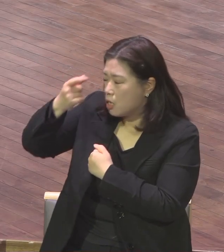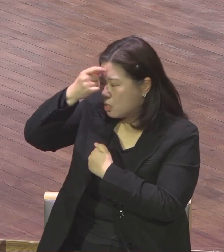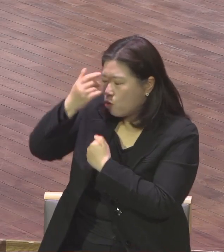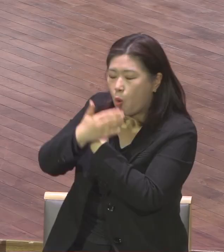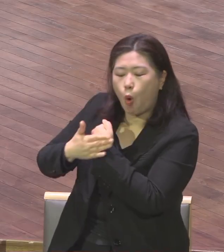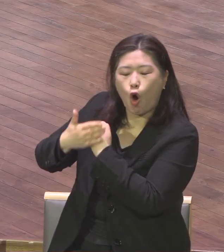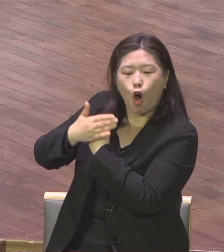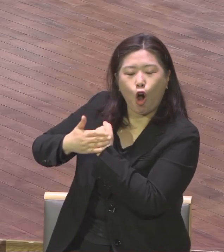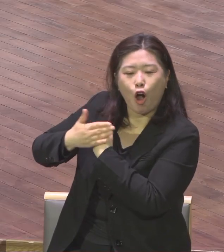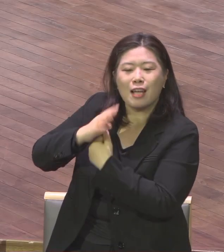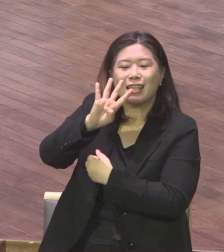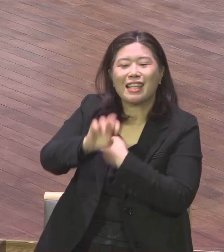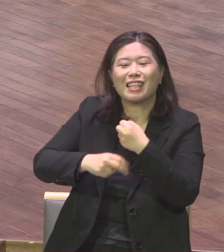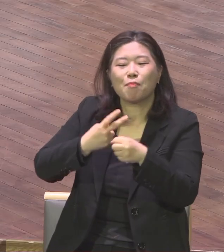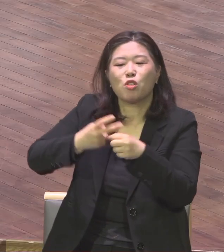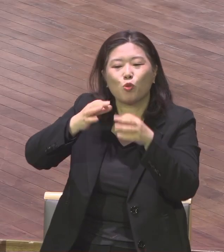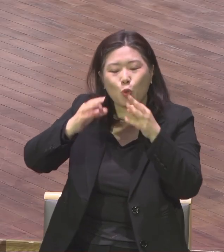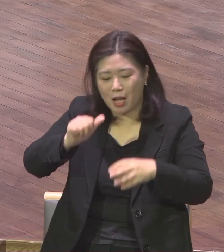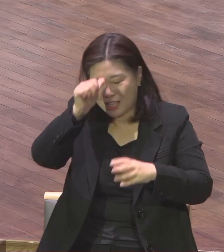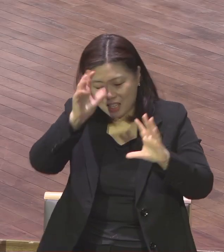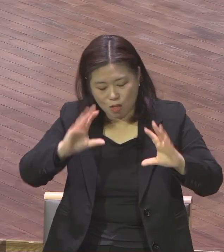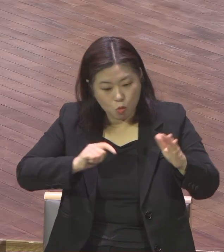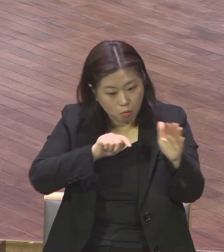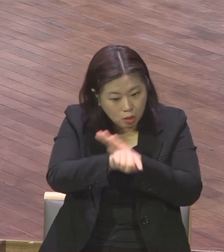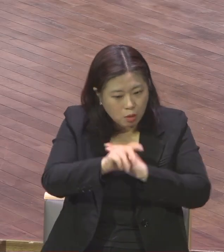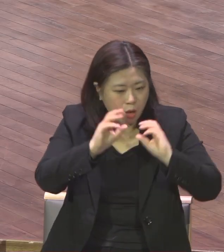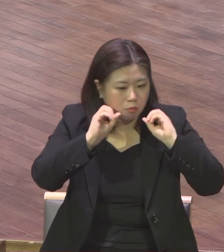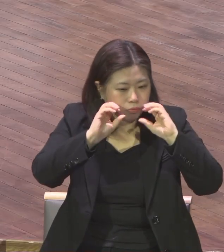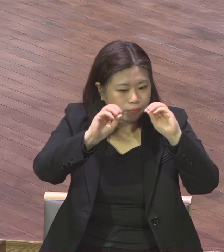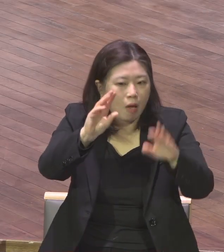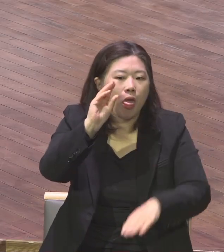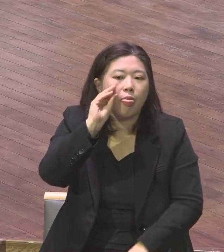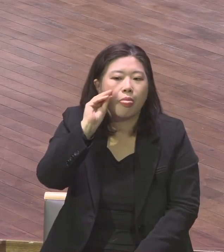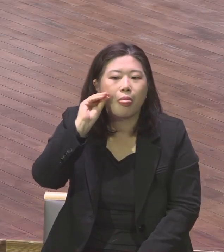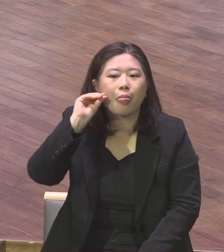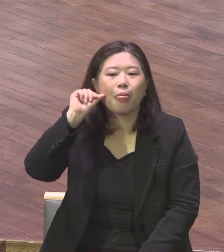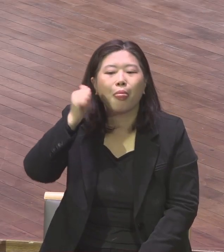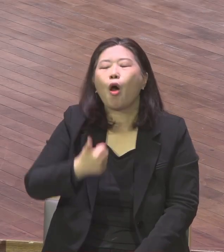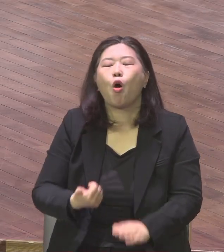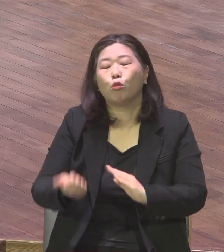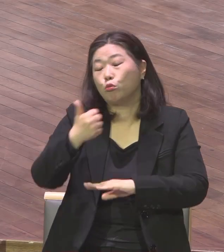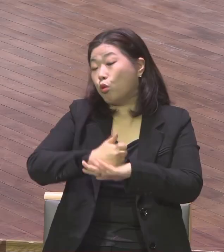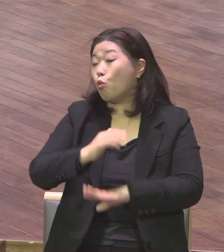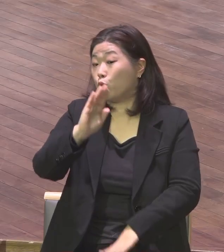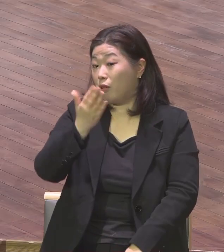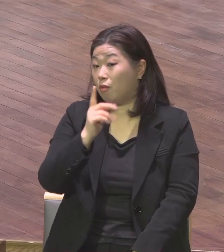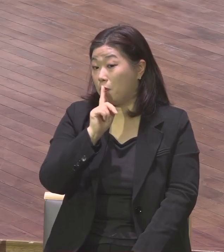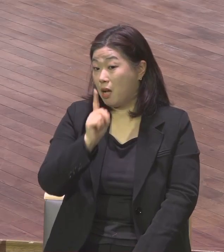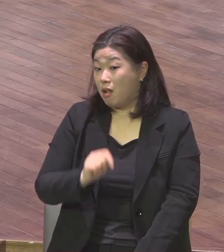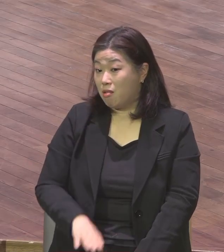힘입어서 선교 사역을 감당할 수 있었다라고 최후의 마지막 고백을 했습니다.